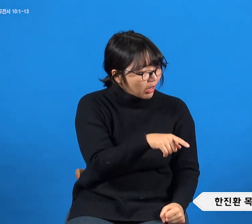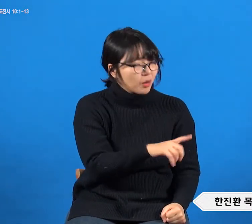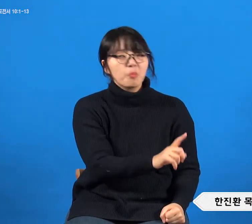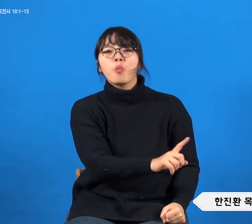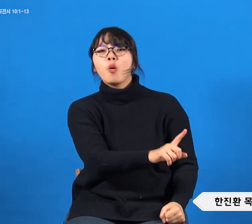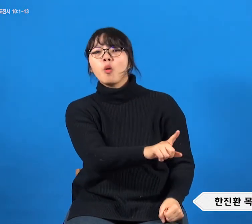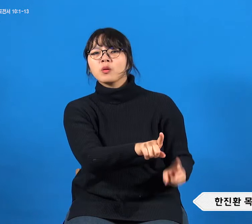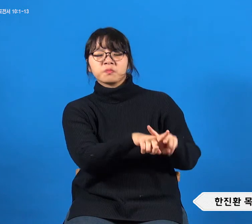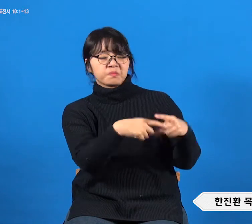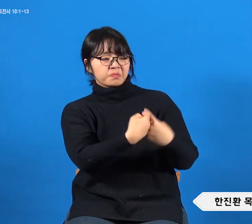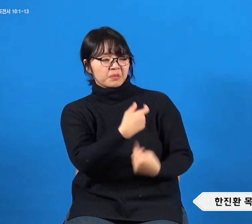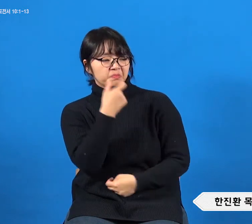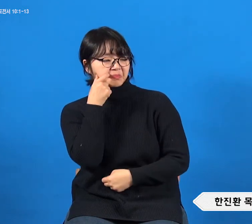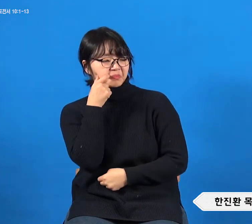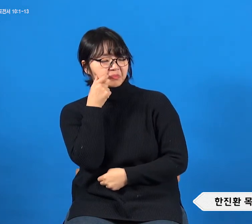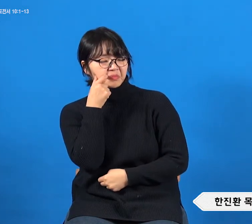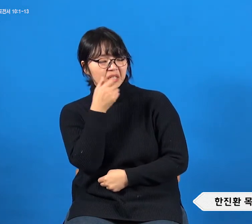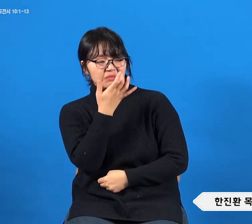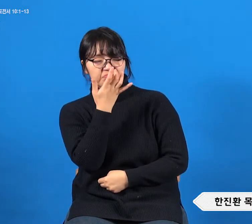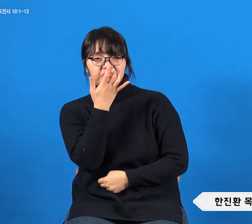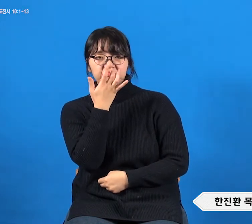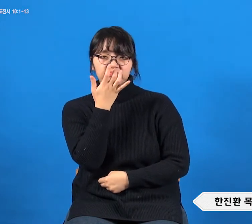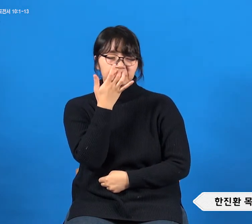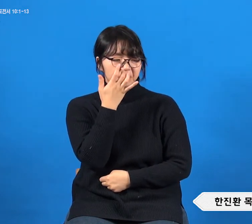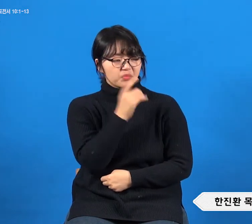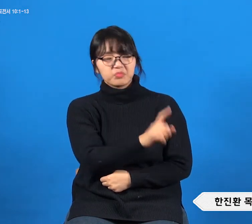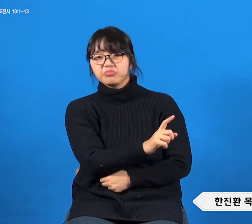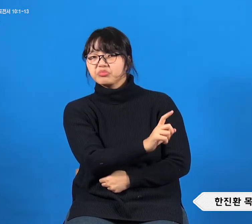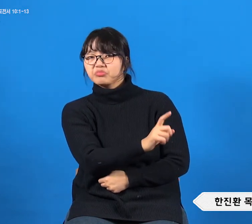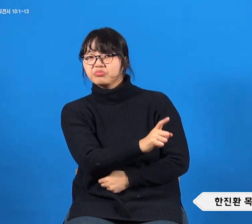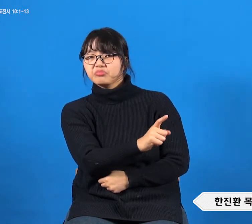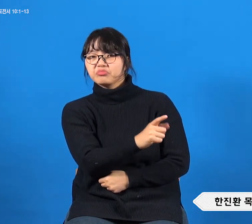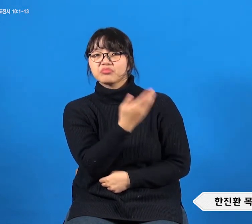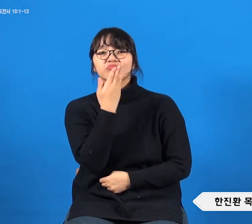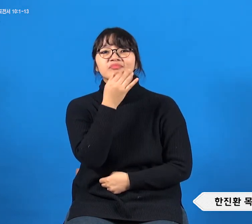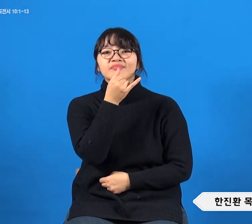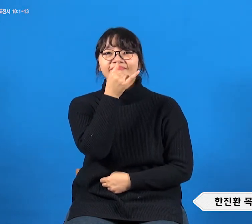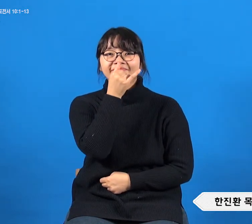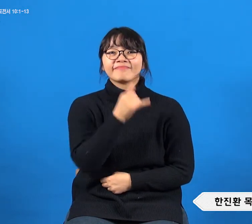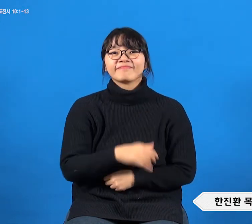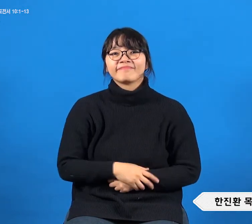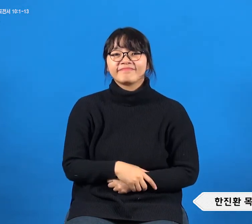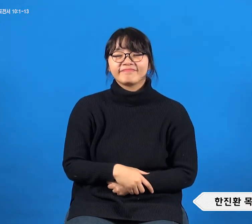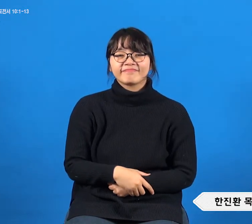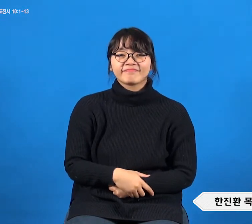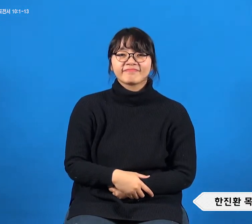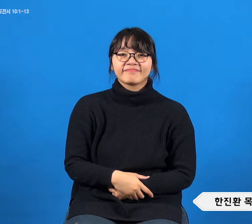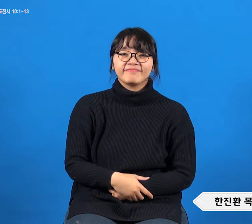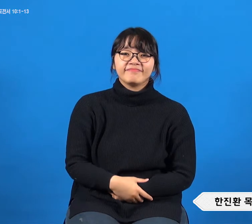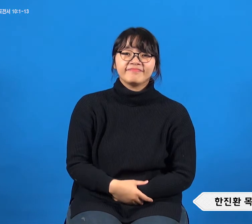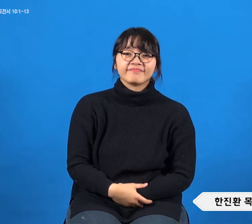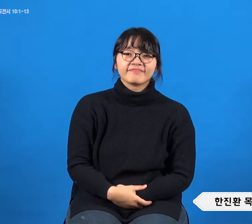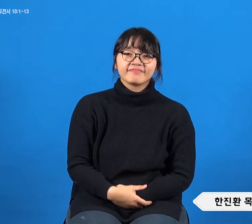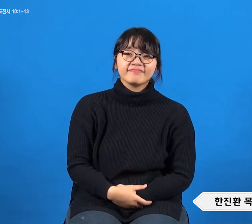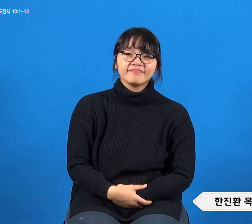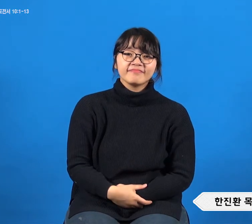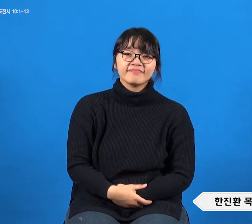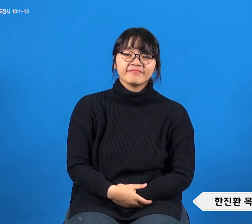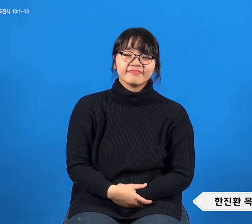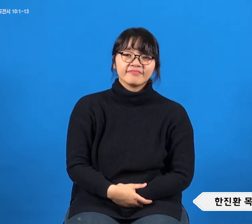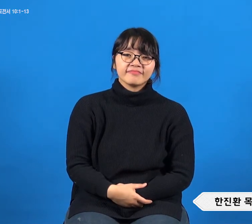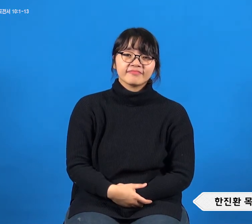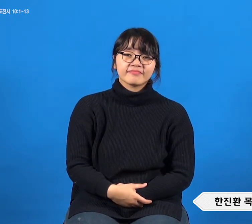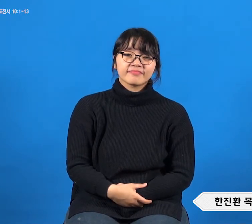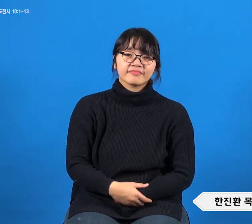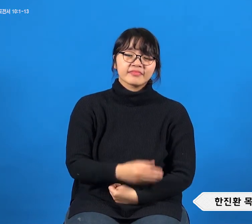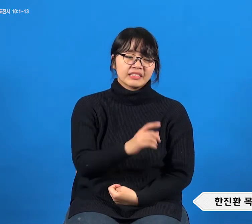하나님이 그것도 해결해 주지 못할 줄 알고 그렇게 불평을 하다니 진짜 구제 불가능한 사람들이네. 그 이스라엘